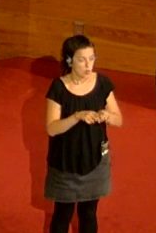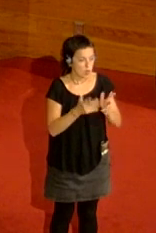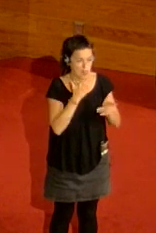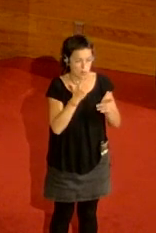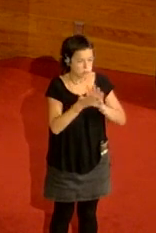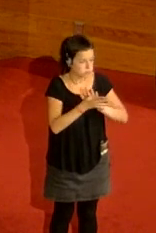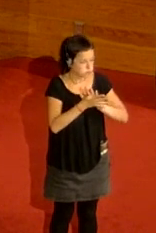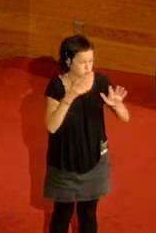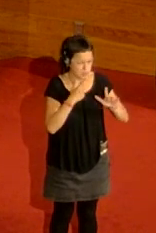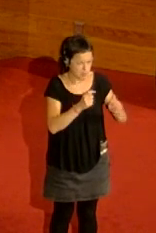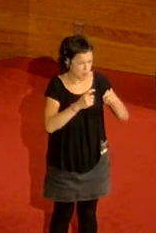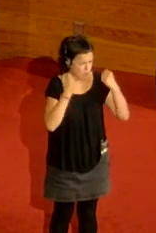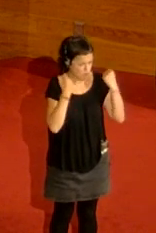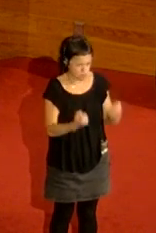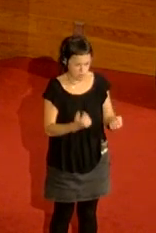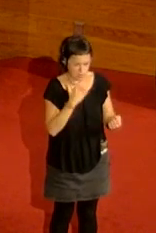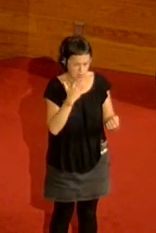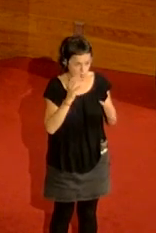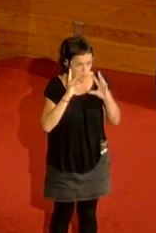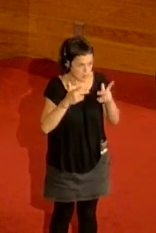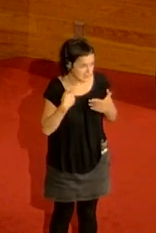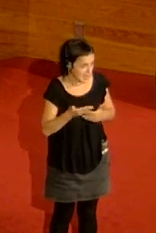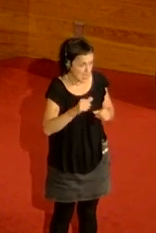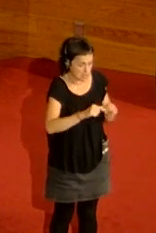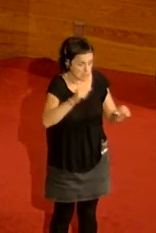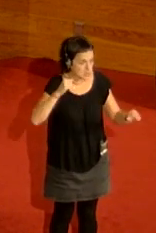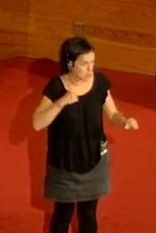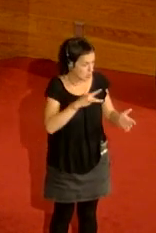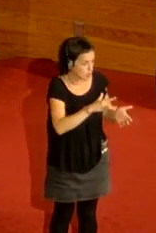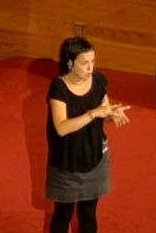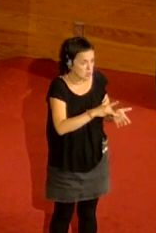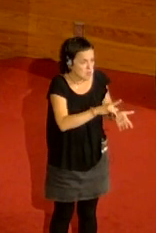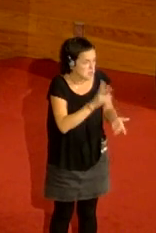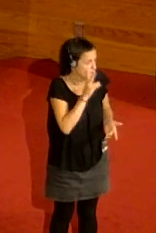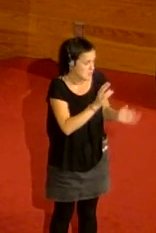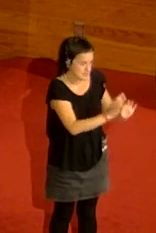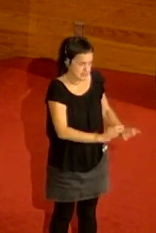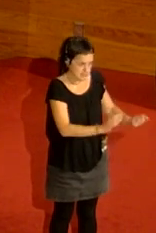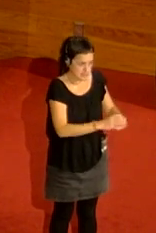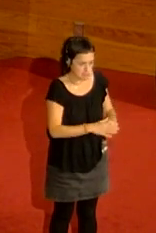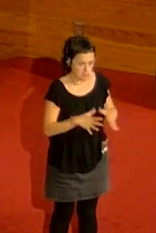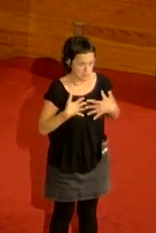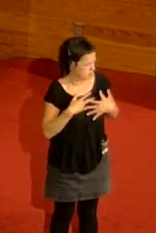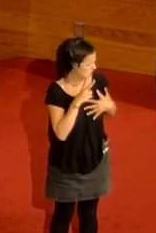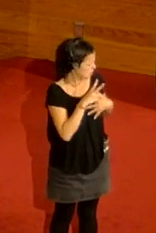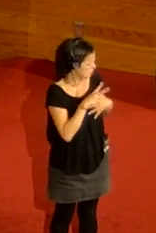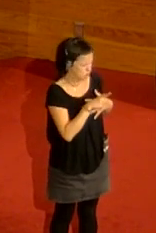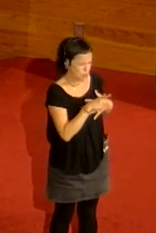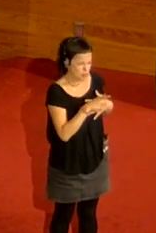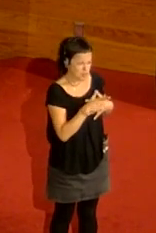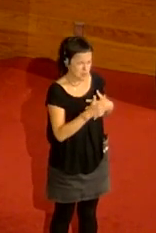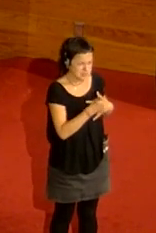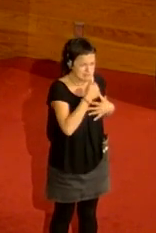demasiado fuerte algo que estaba ahí sin que antes ella lo hubiera visto Y de pronto se le hacía lo intolerable lo